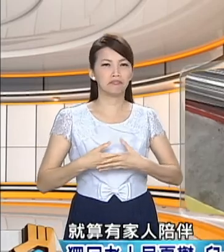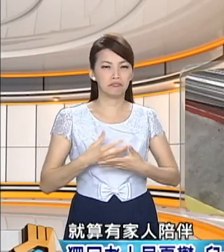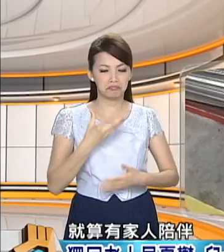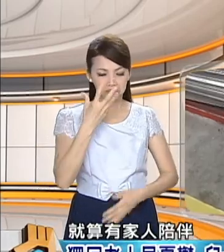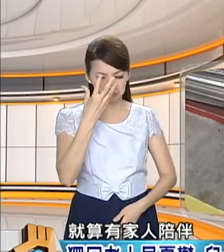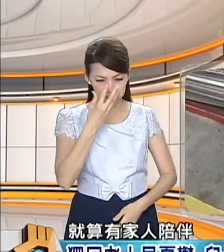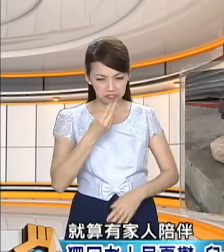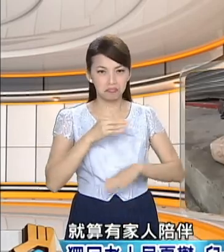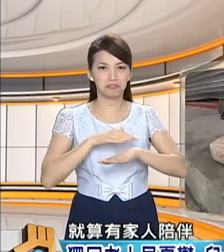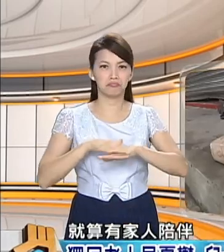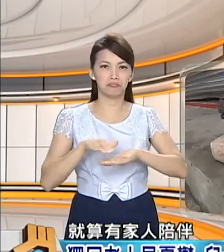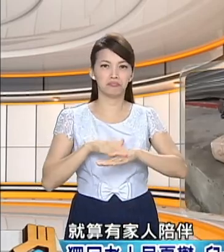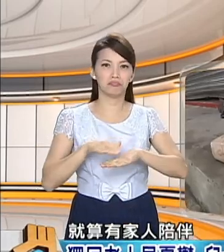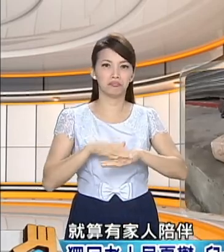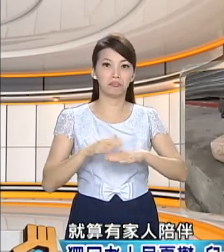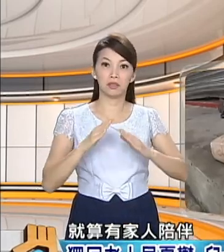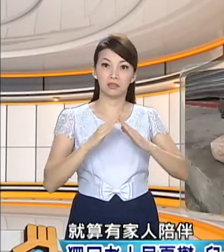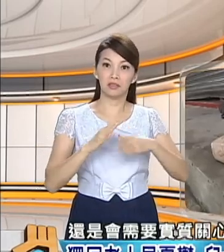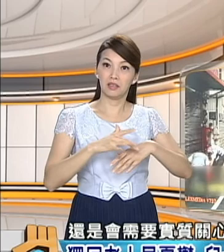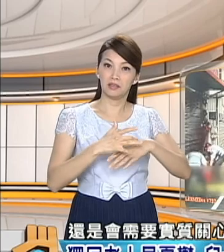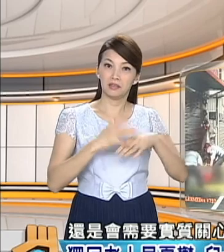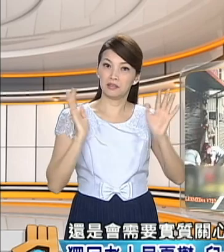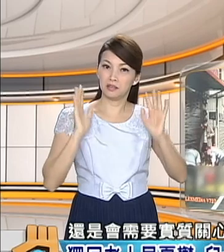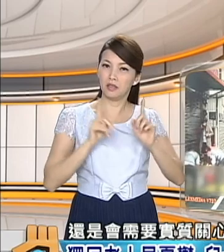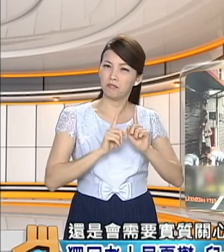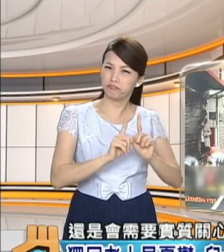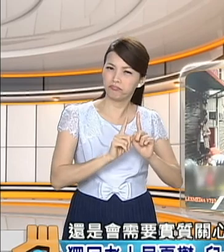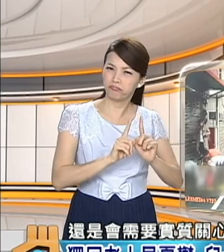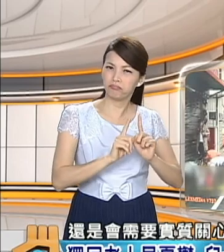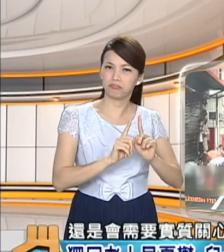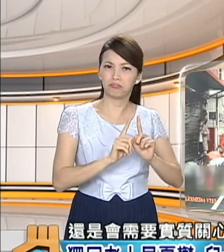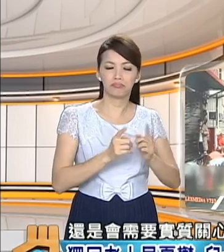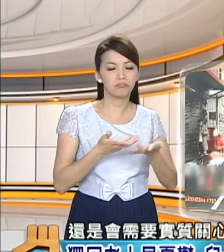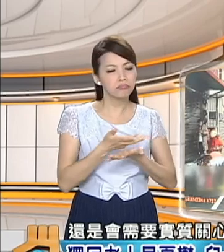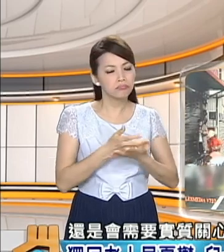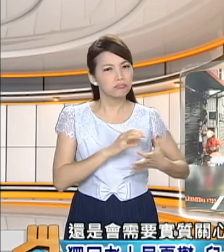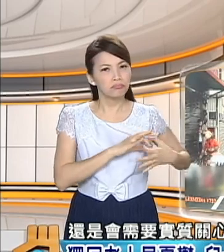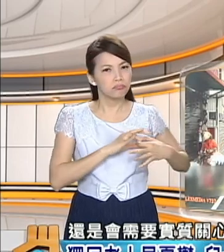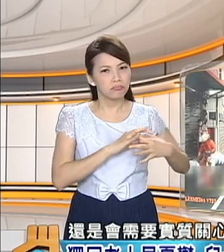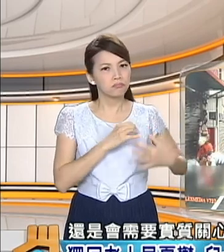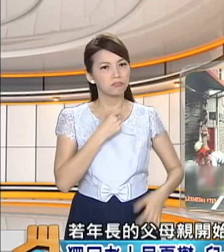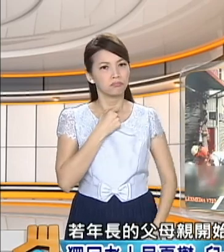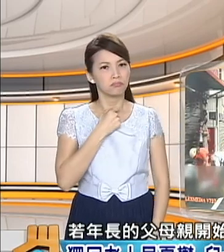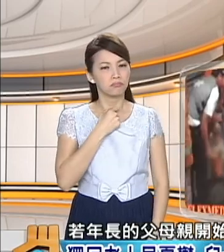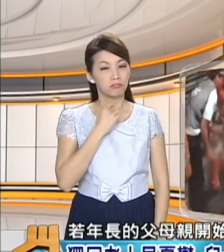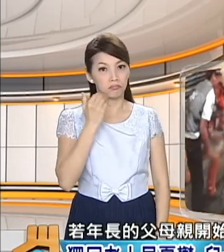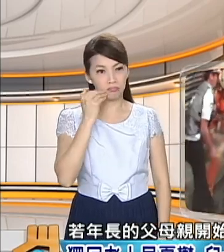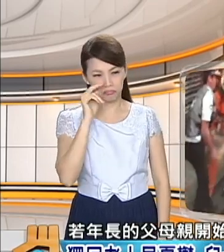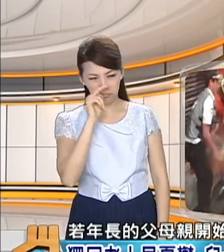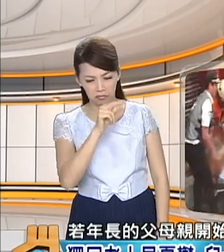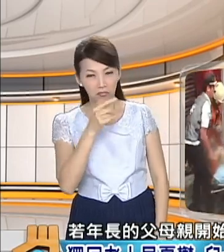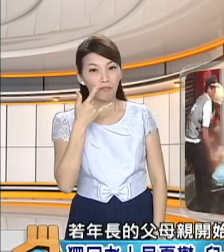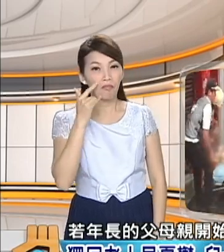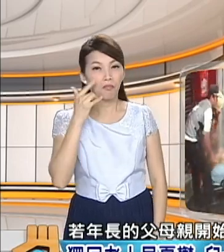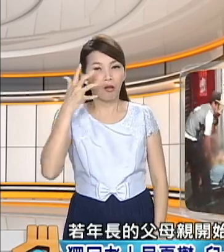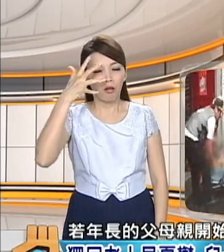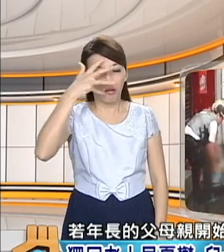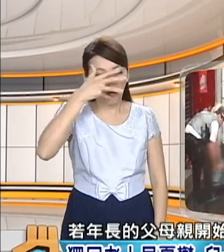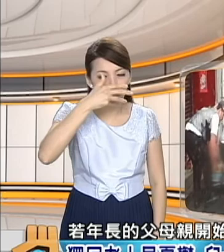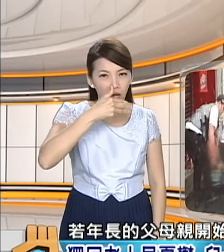有家人的陪伴，还是会需要实质的关心。如果年长的父母亲开始变得